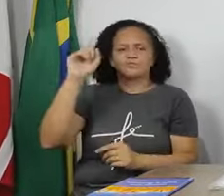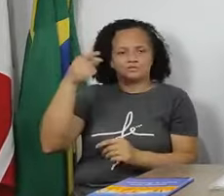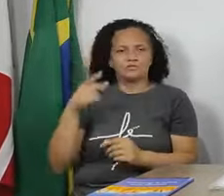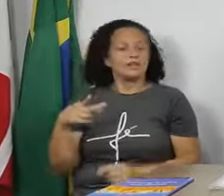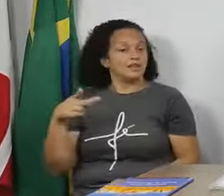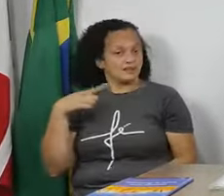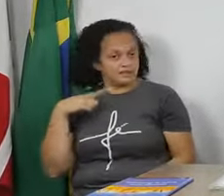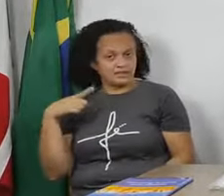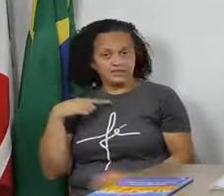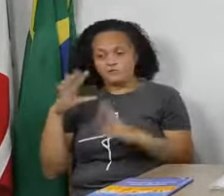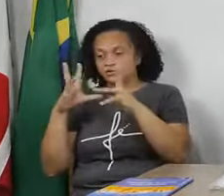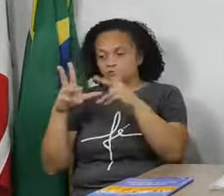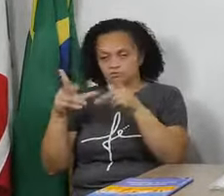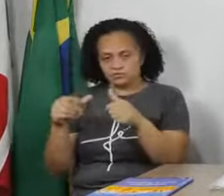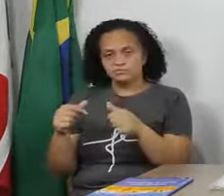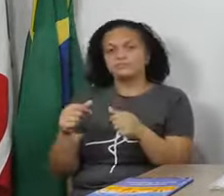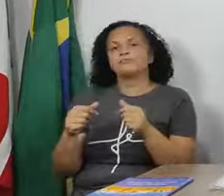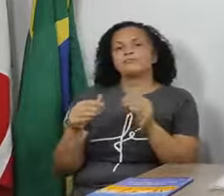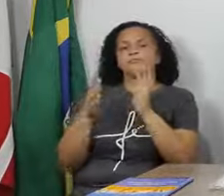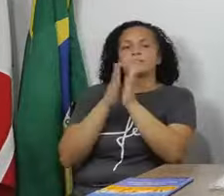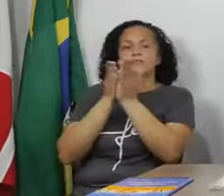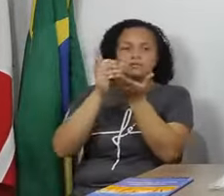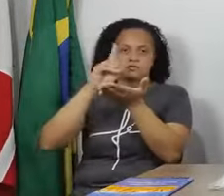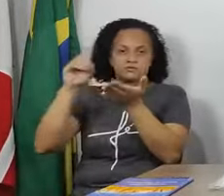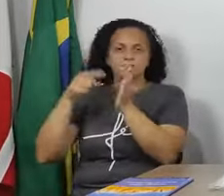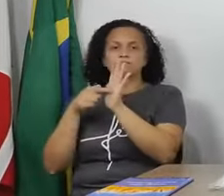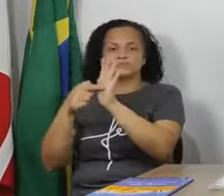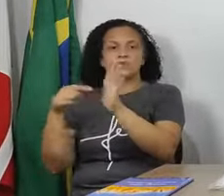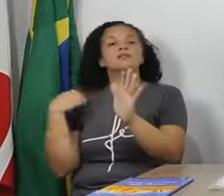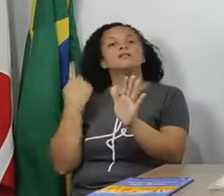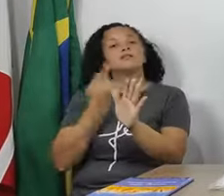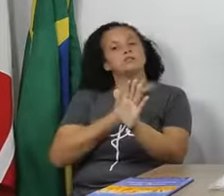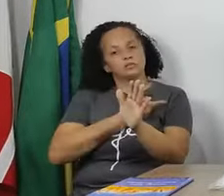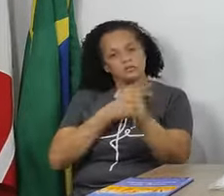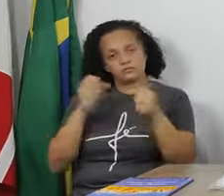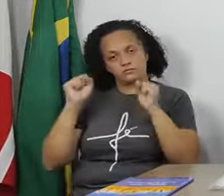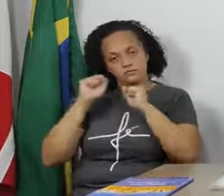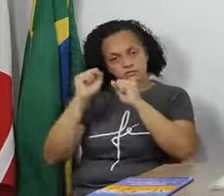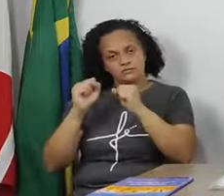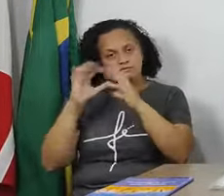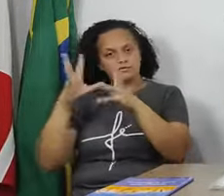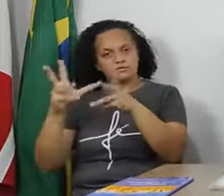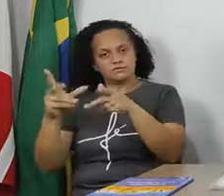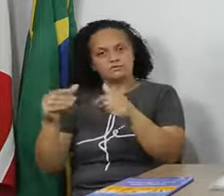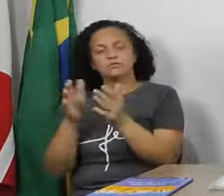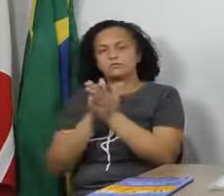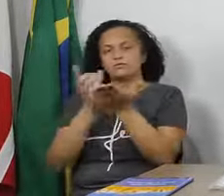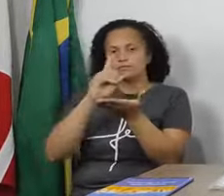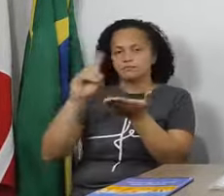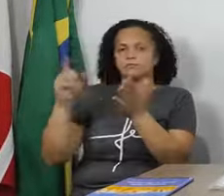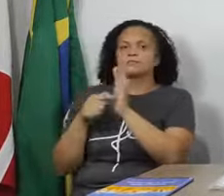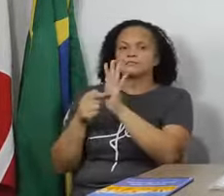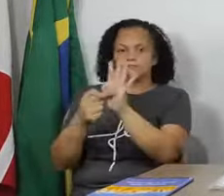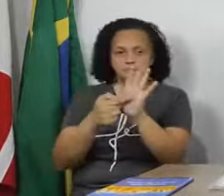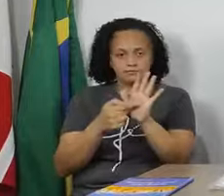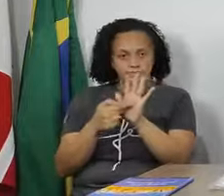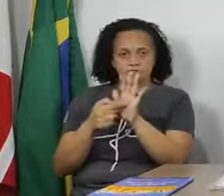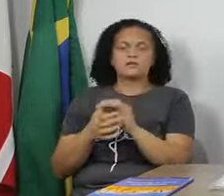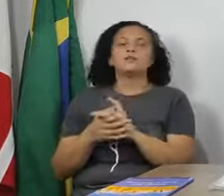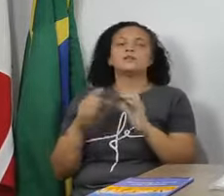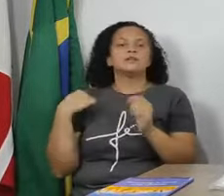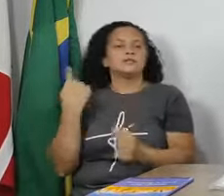que temos, nós podemos tudo que a Bíblia diz que podemos, nós estamos onde a Bíblia diz